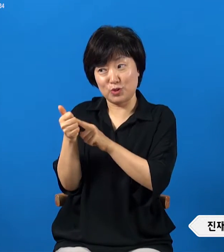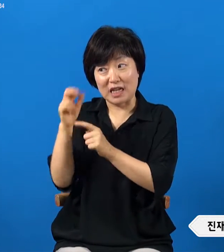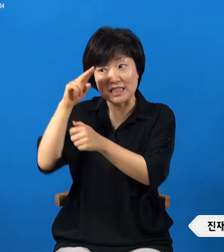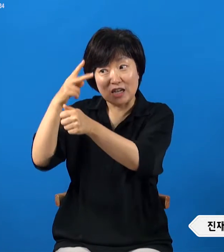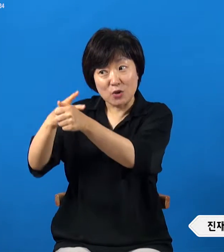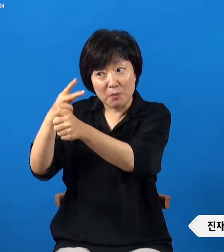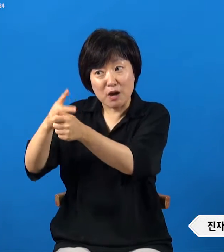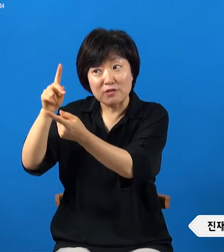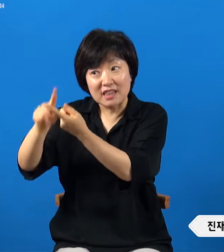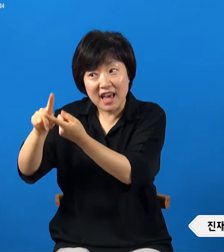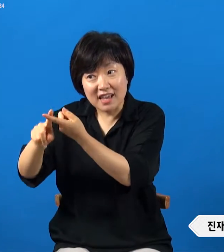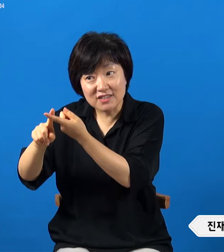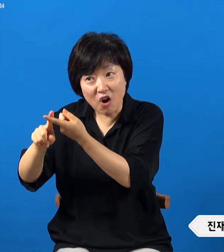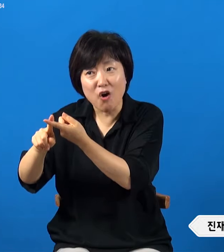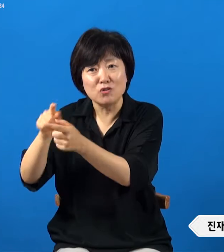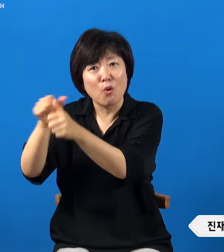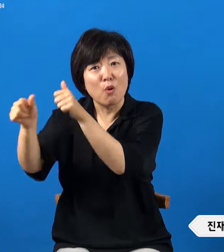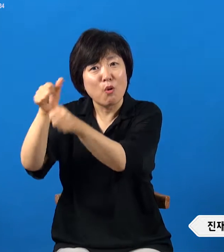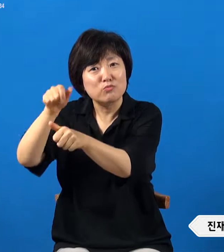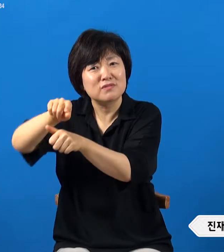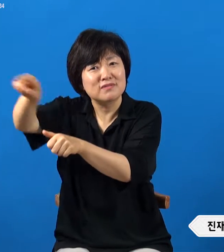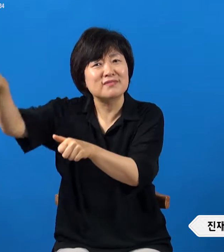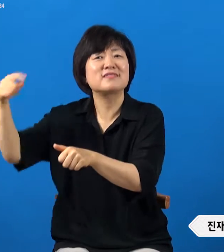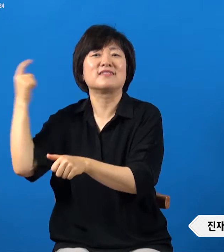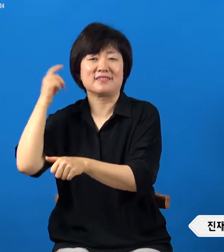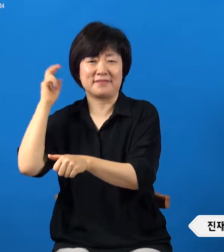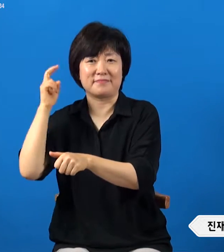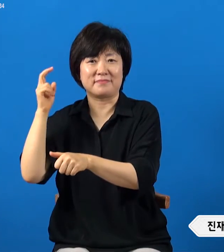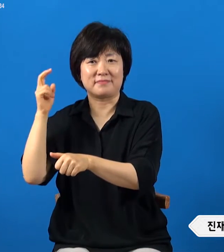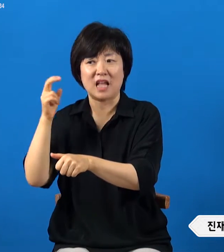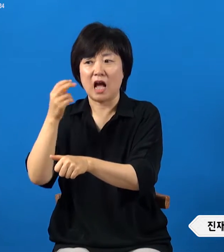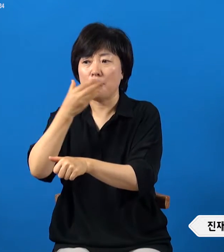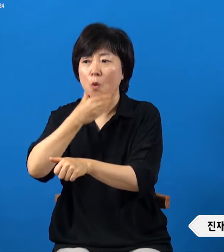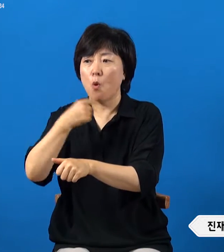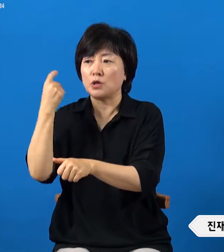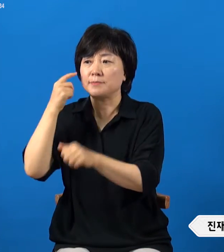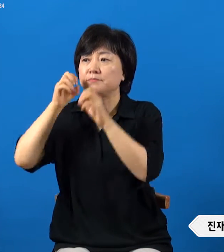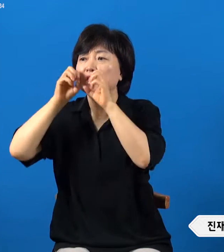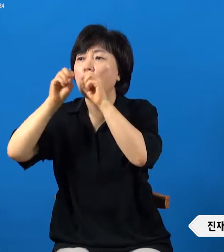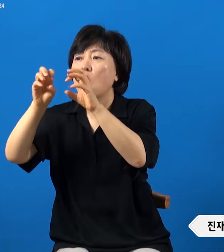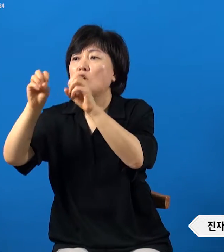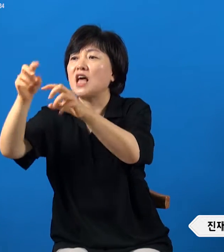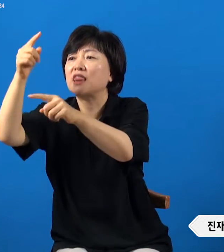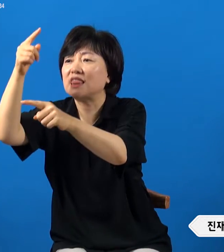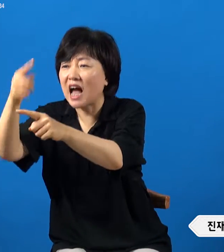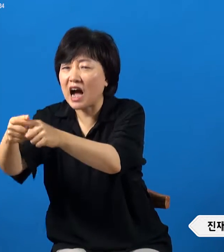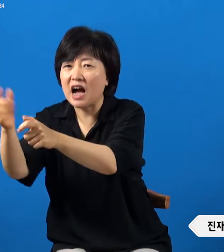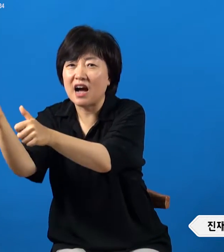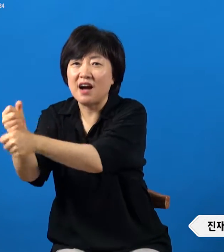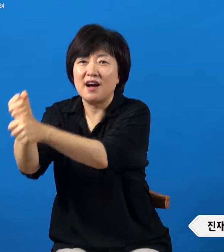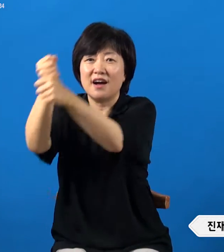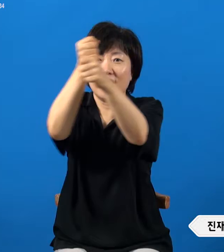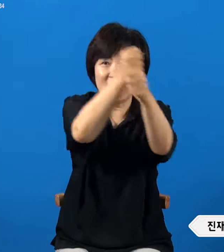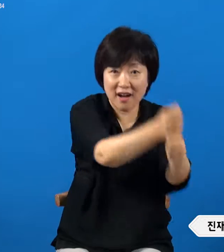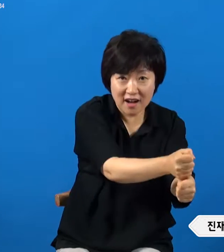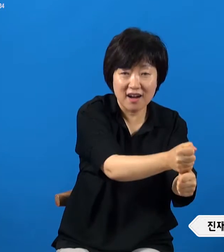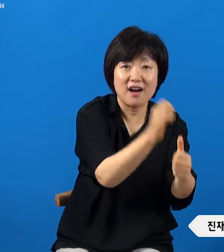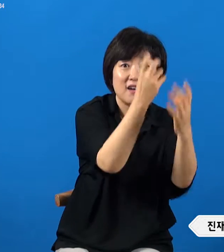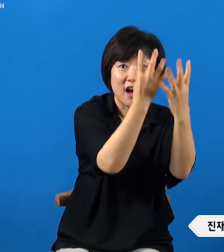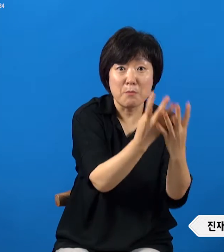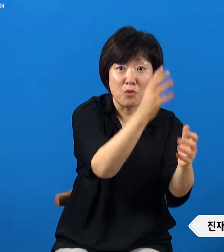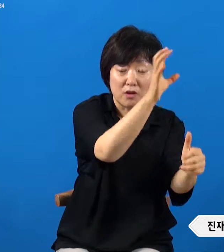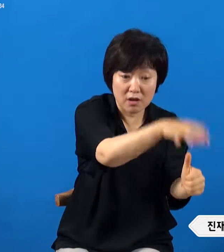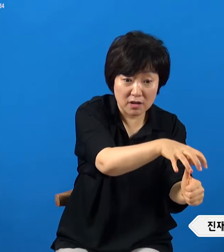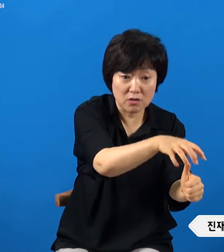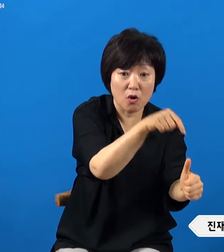알고 있었을 것입니다. 복음을 증거하기 위해 감옥에 갇혔던 하나님의 사람이 그 옥중에 고통 가운데도